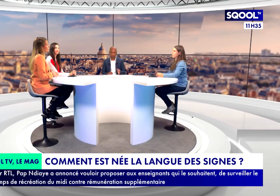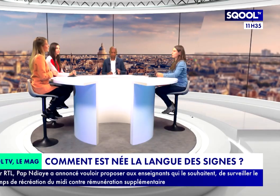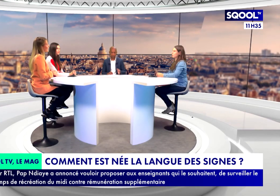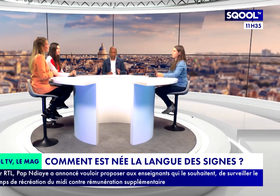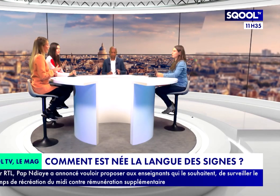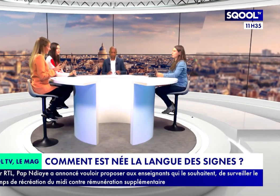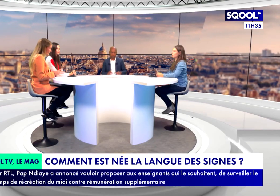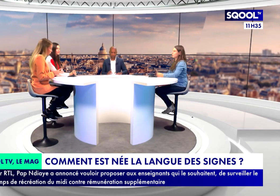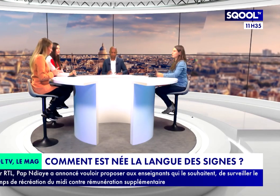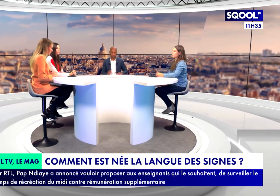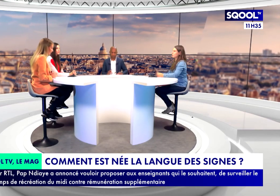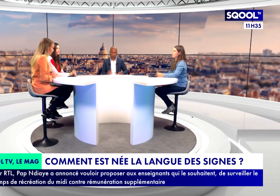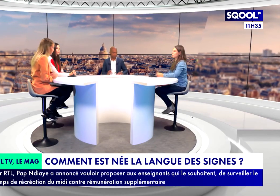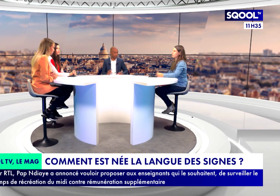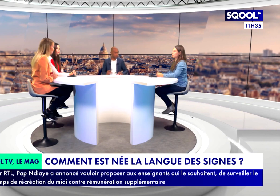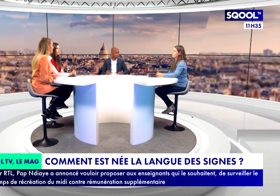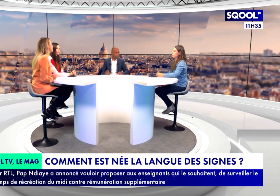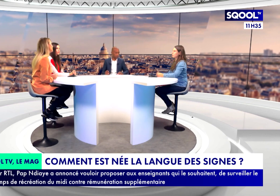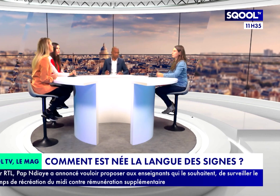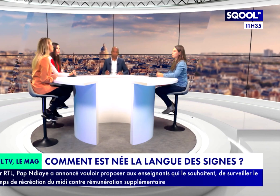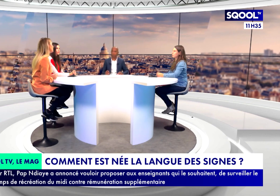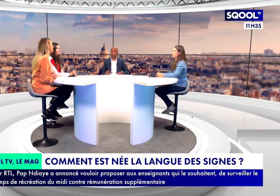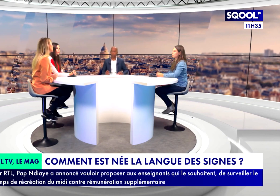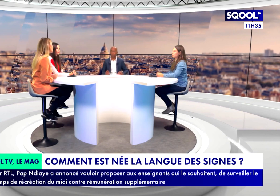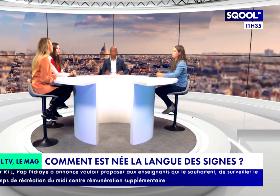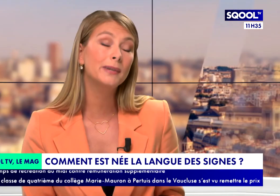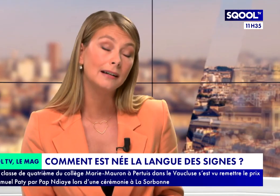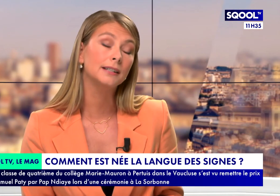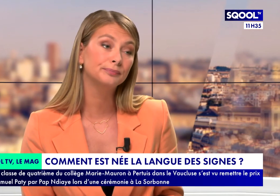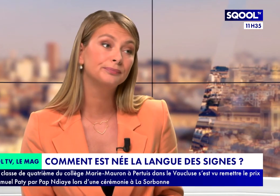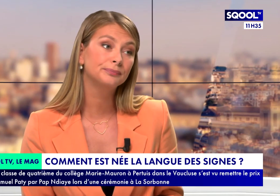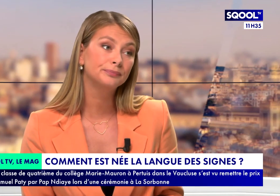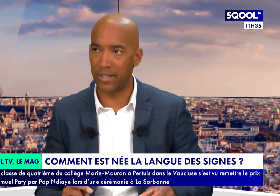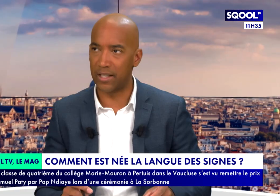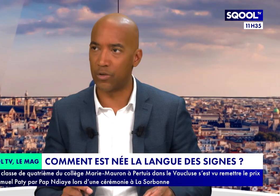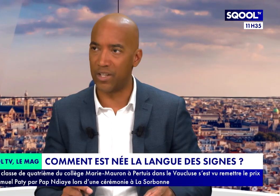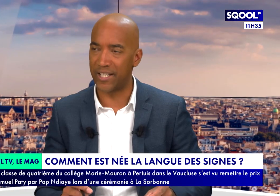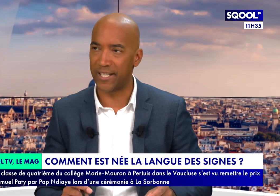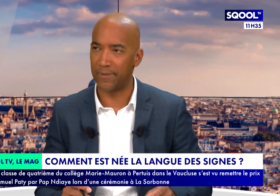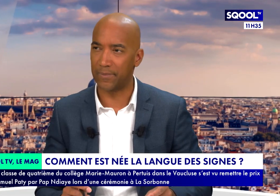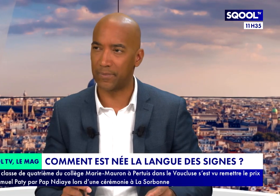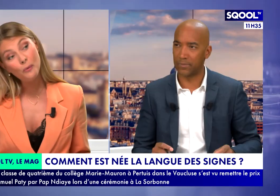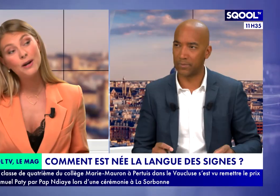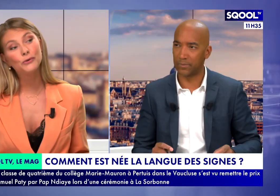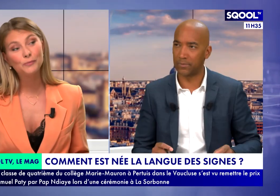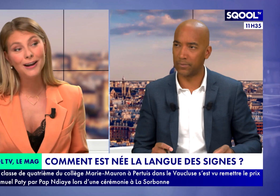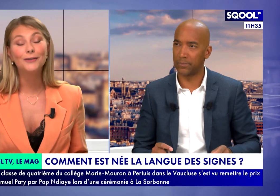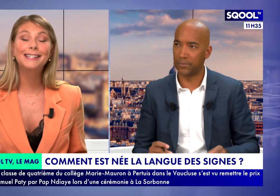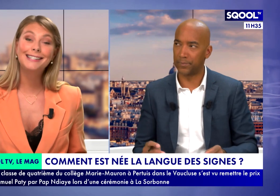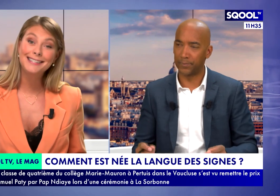5 à 10% des enfants sourds bénéficient aujourd'hui d'un enseignement bilingue. Est-ce que la langue des signes est universelle ? Alors, non, malheureusement, la langue des signes n'est